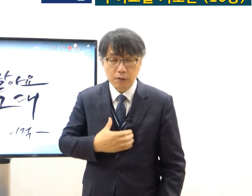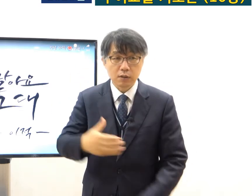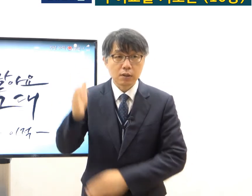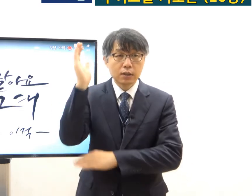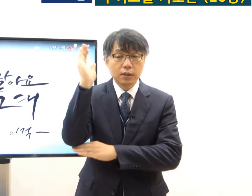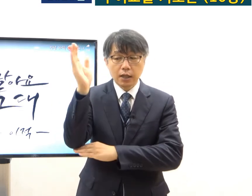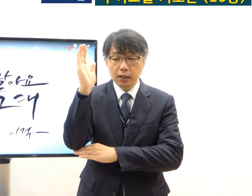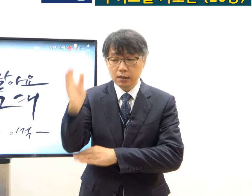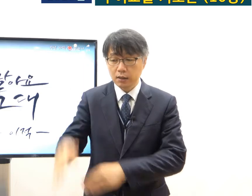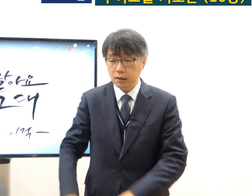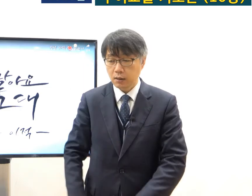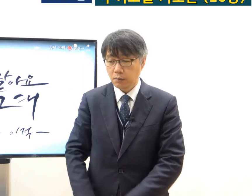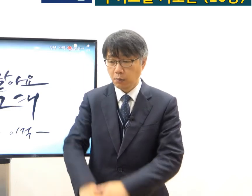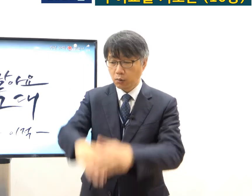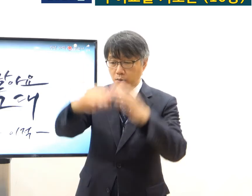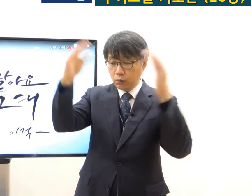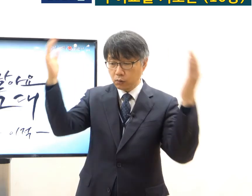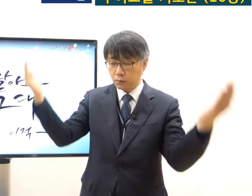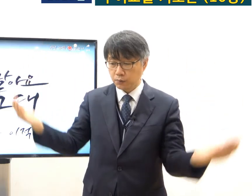슬픈 얘기들 모두